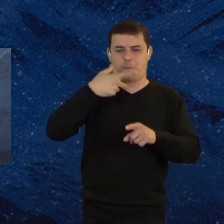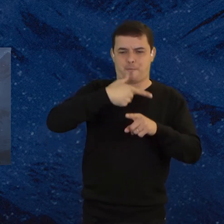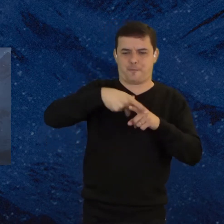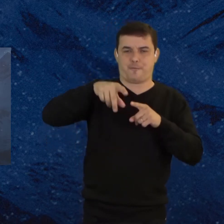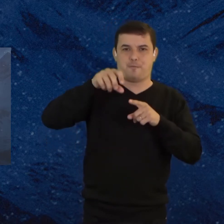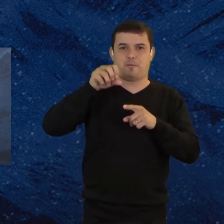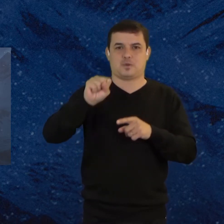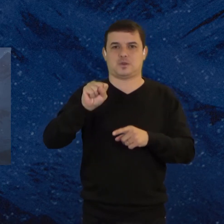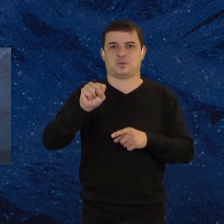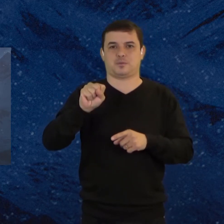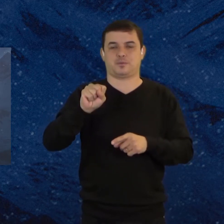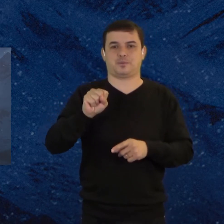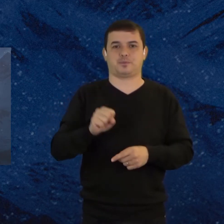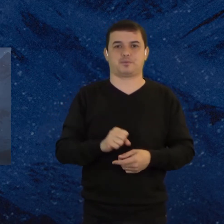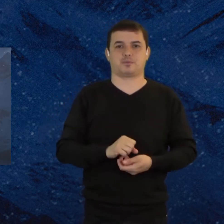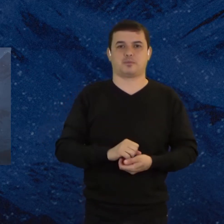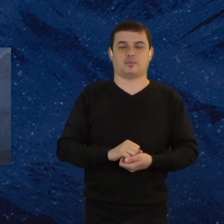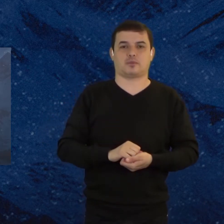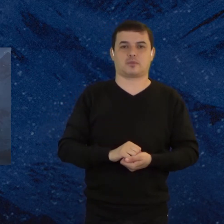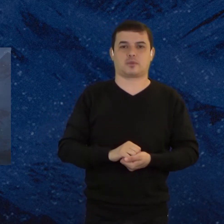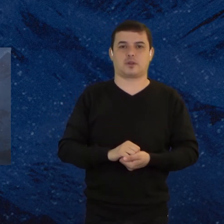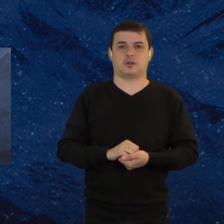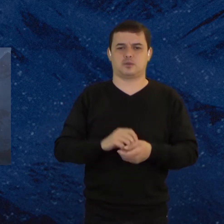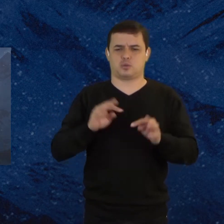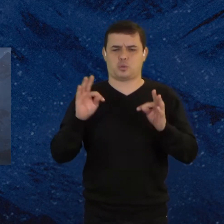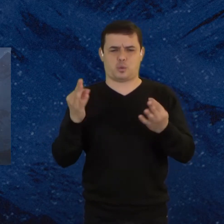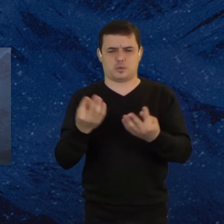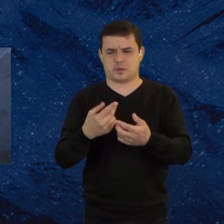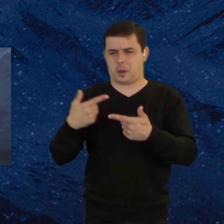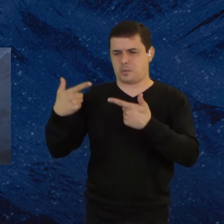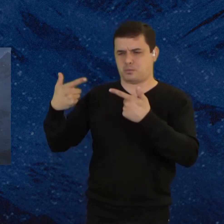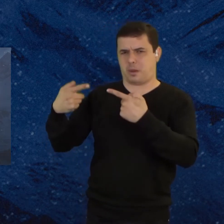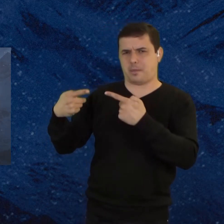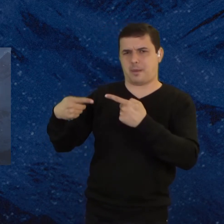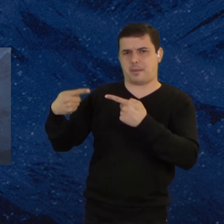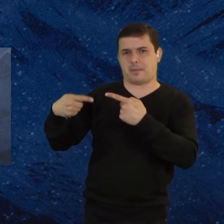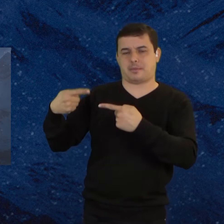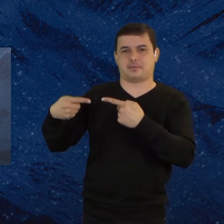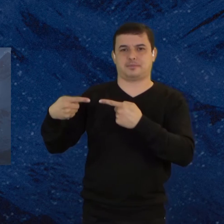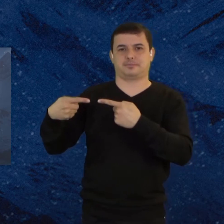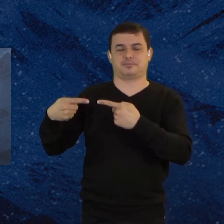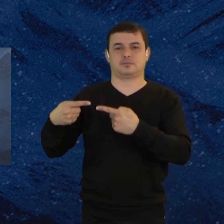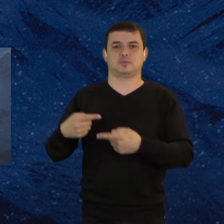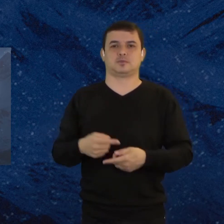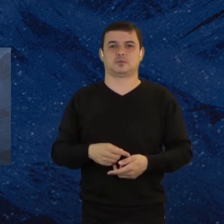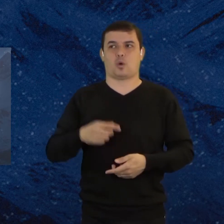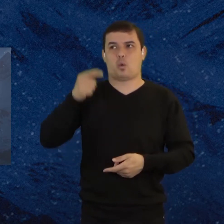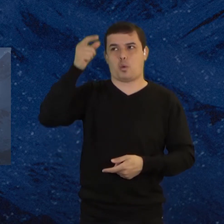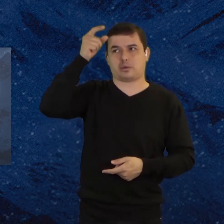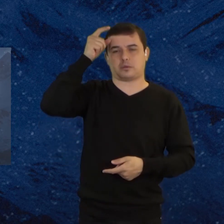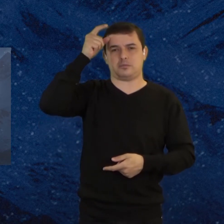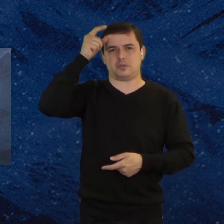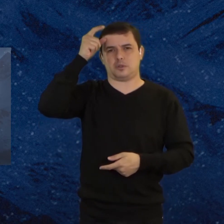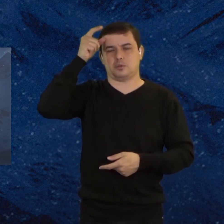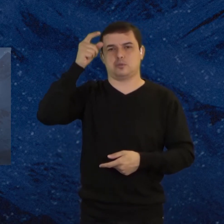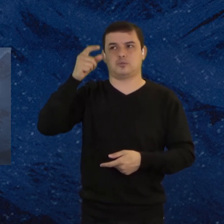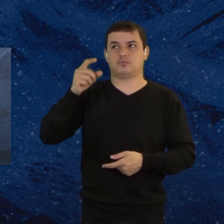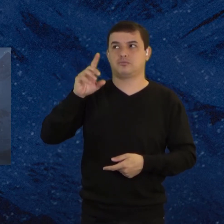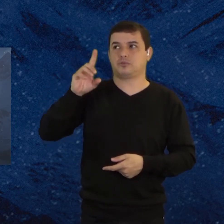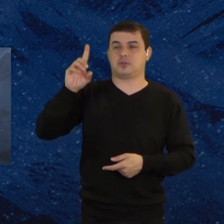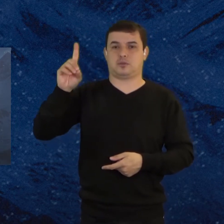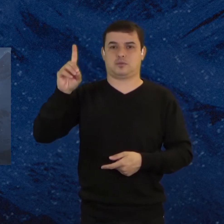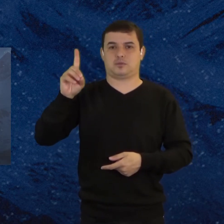vencedor. Nós vamos vencer todas as batalhas. E essa batalha, essa luta